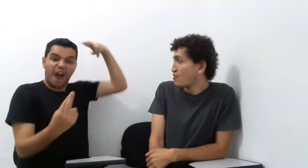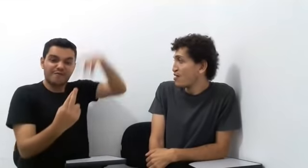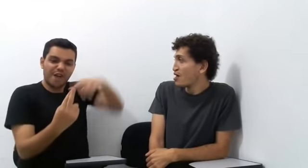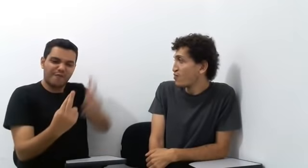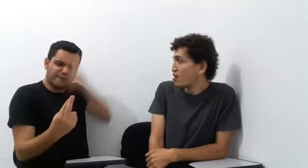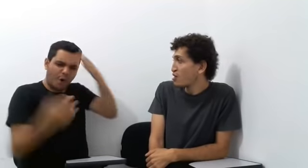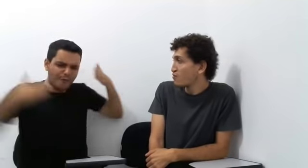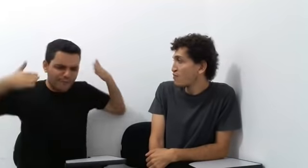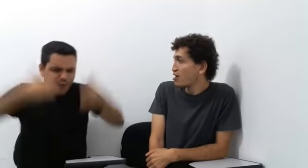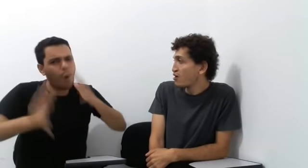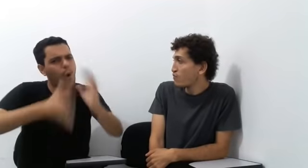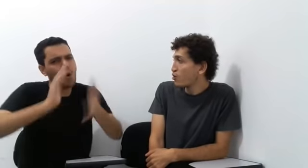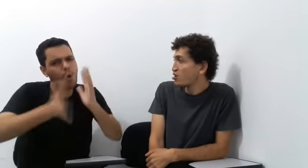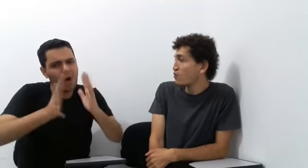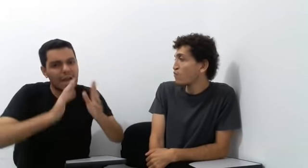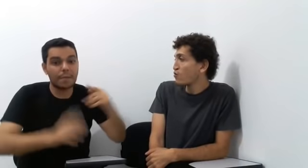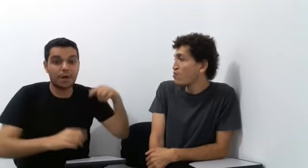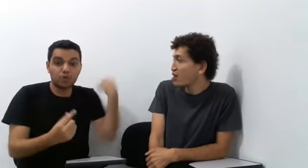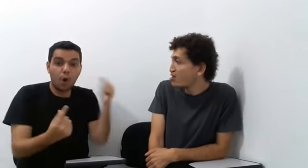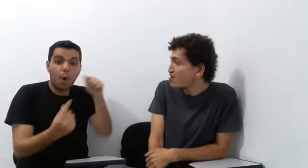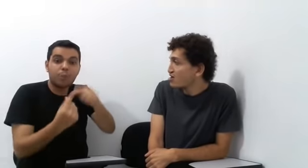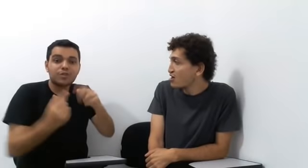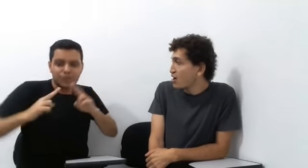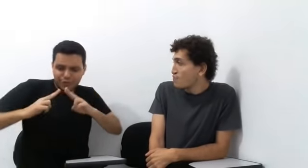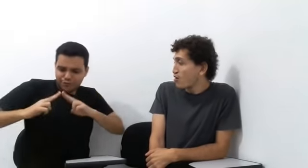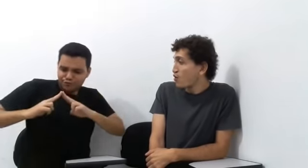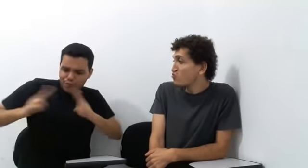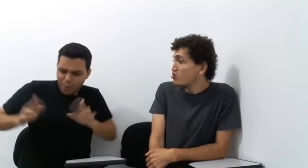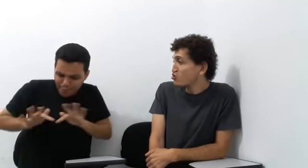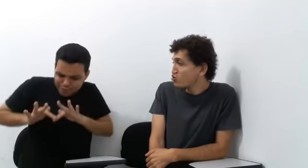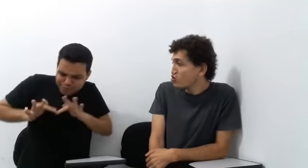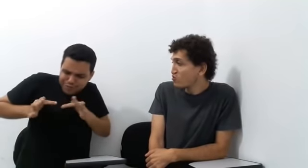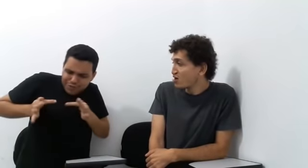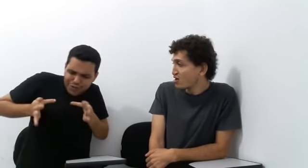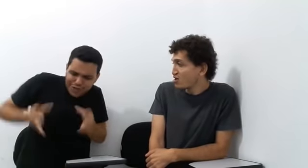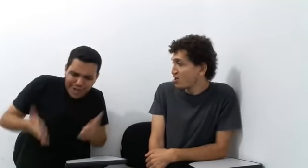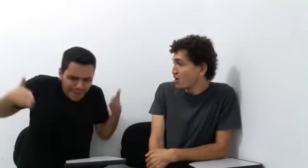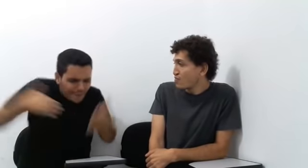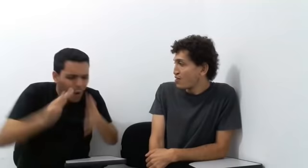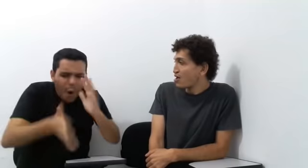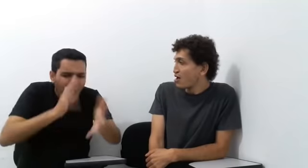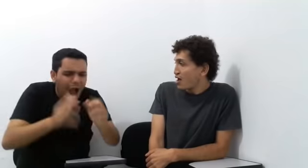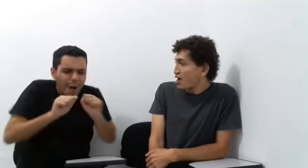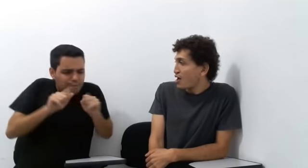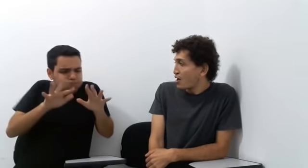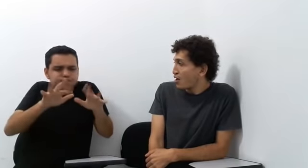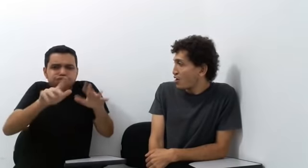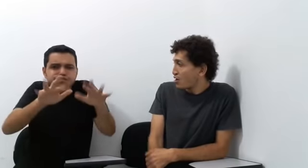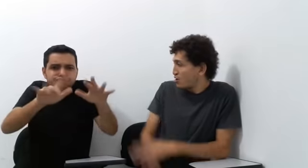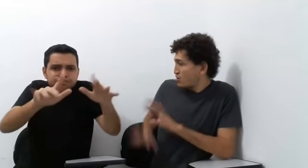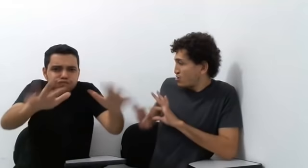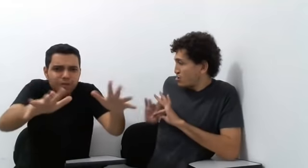Né? Nós temos aquele esporte e eu posso dar Libras, mas nosso objetivo aí, né?